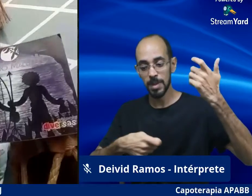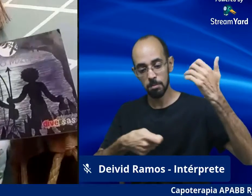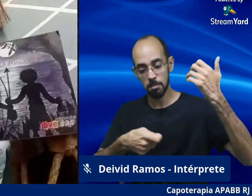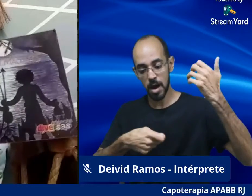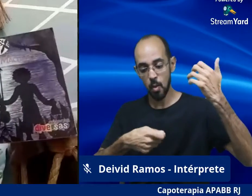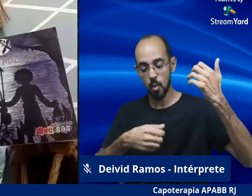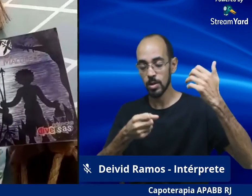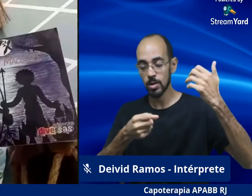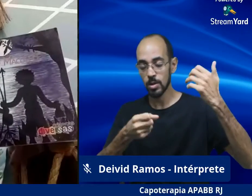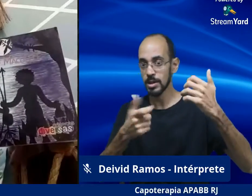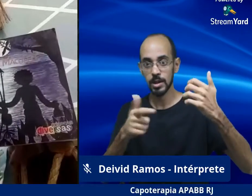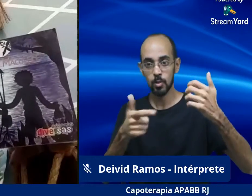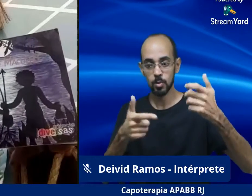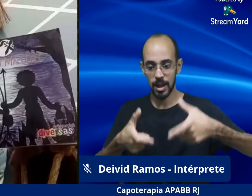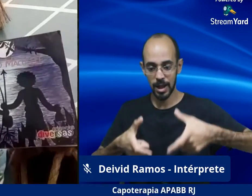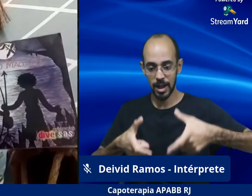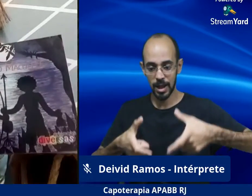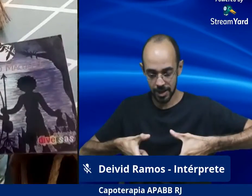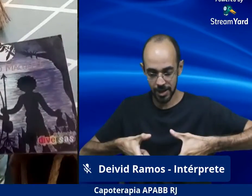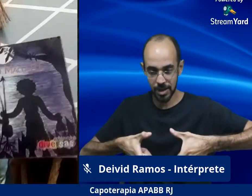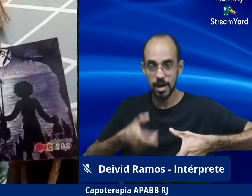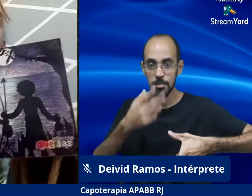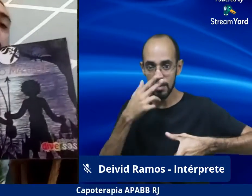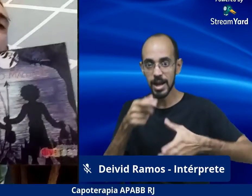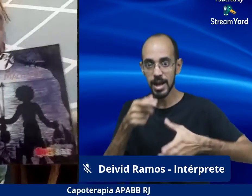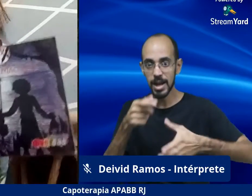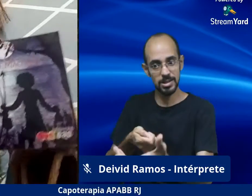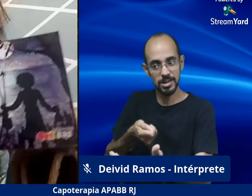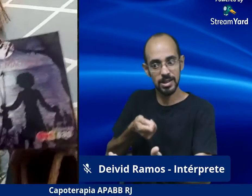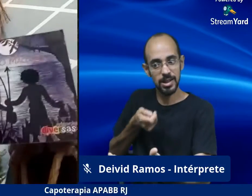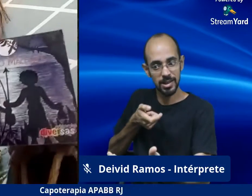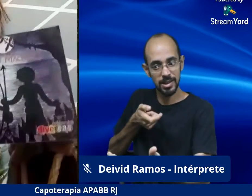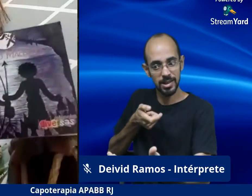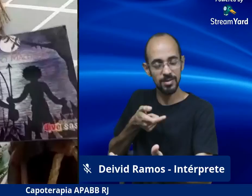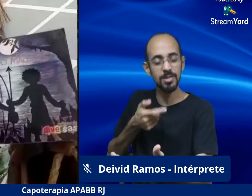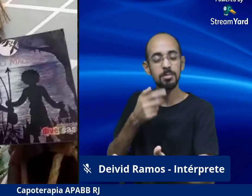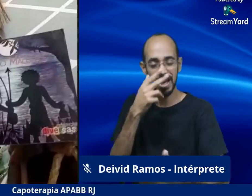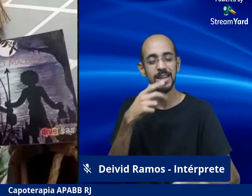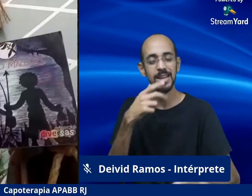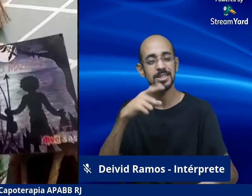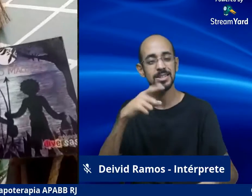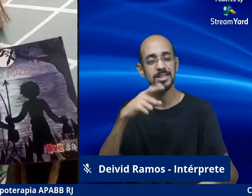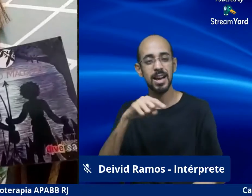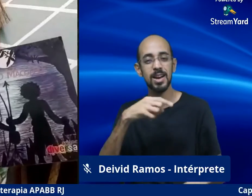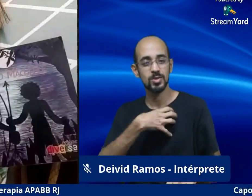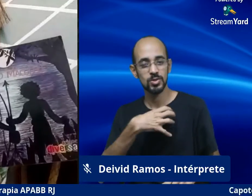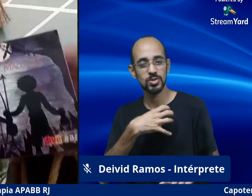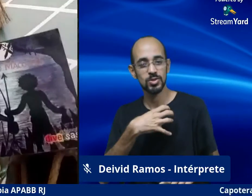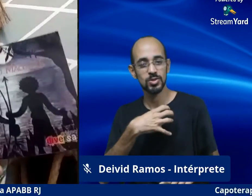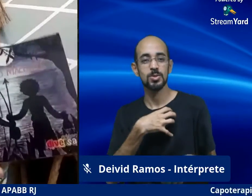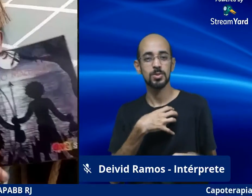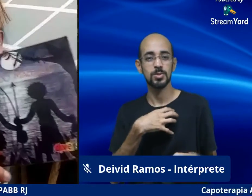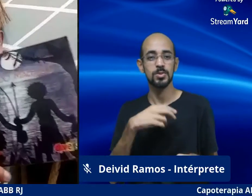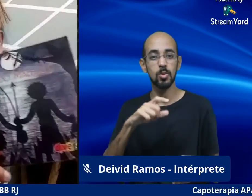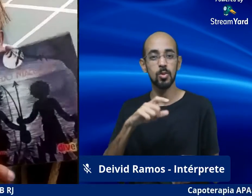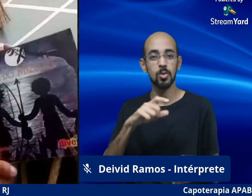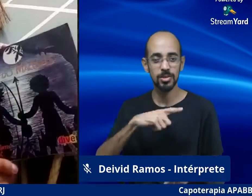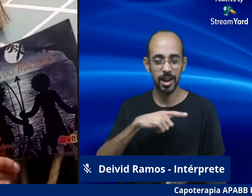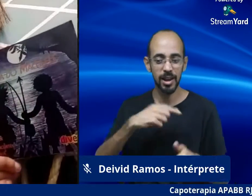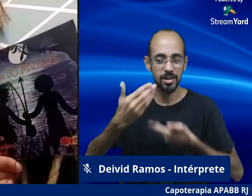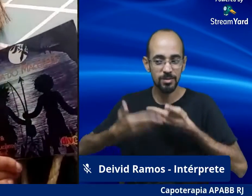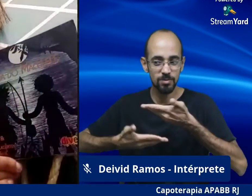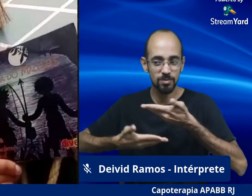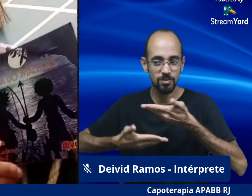muito parecido com arco e flecha. Então, tem essa questão, né, de um aprender com o outro, perceber que tem coisas